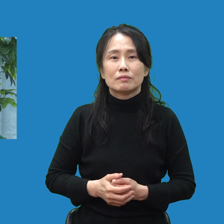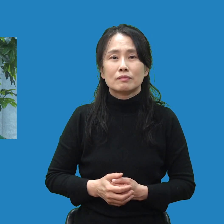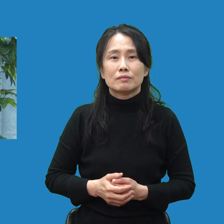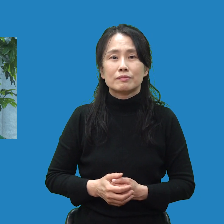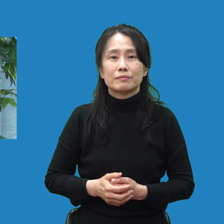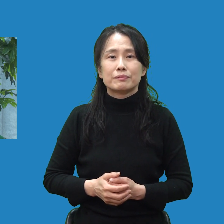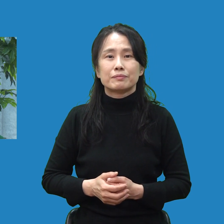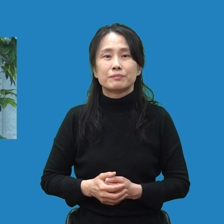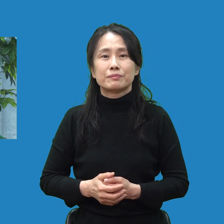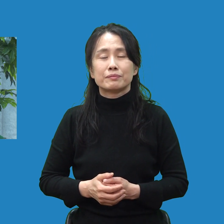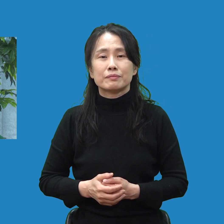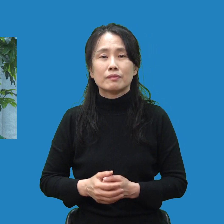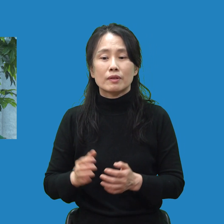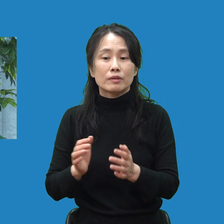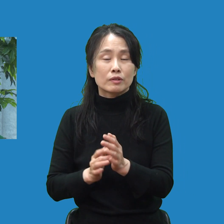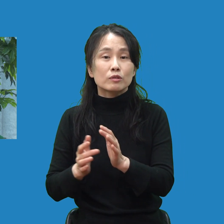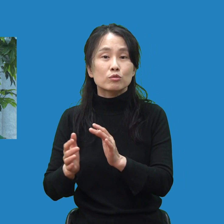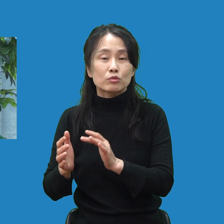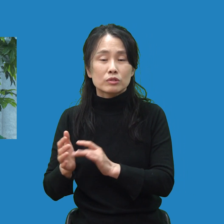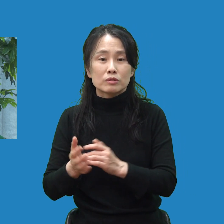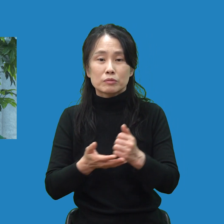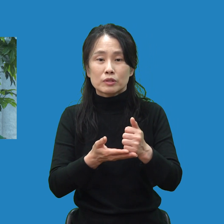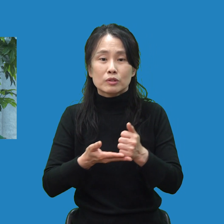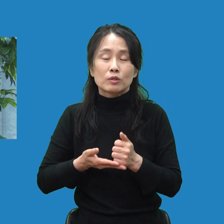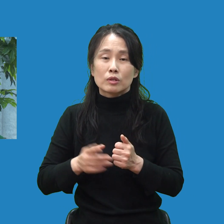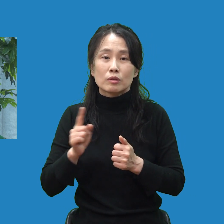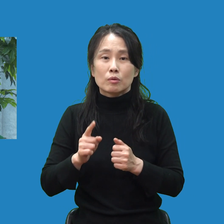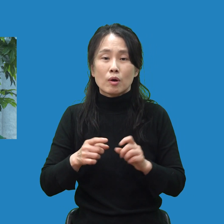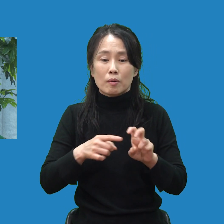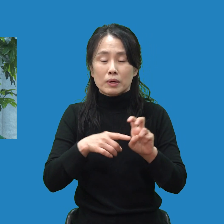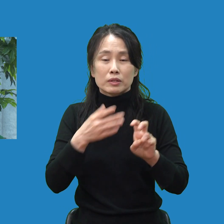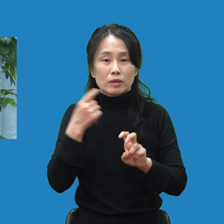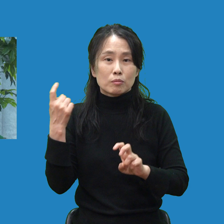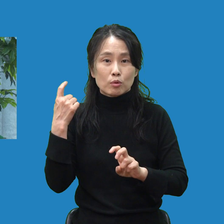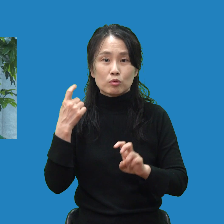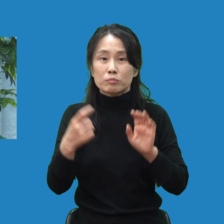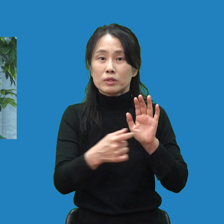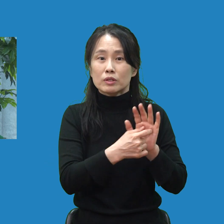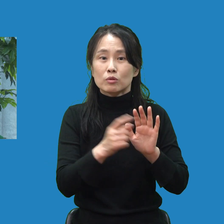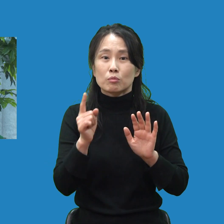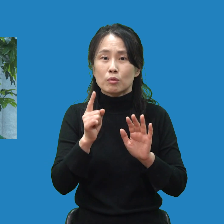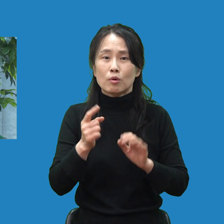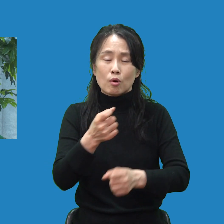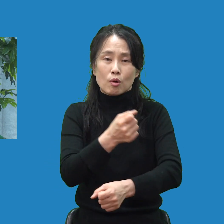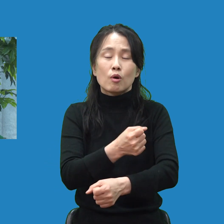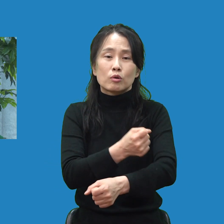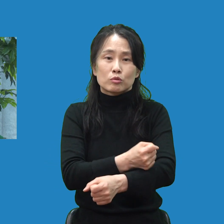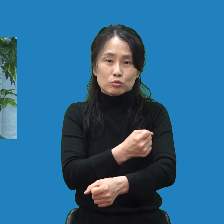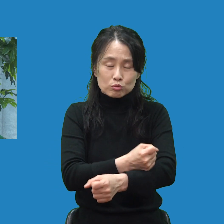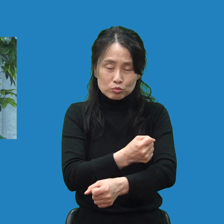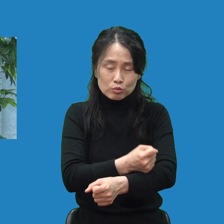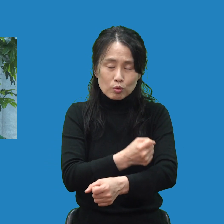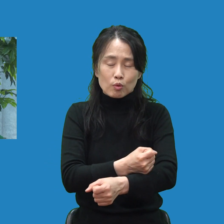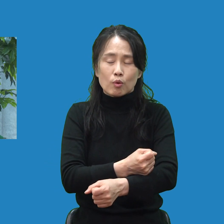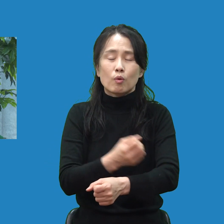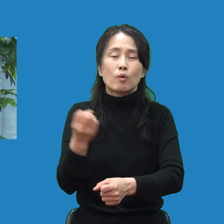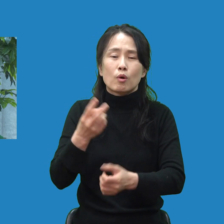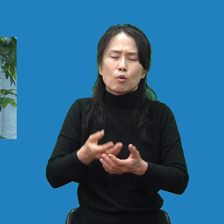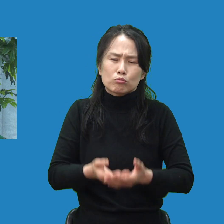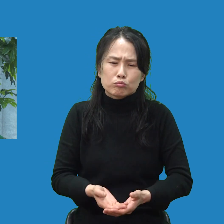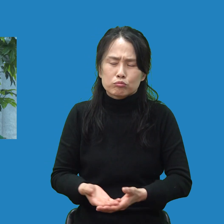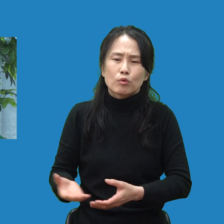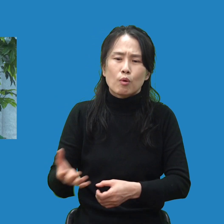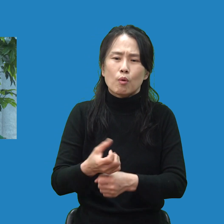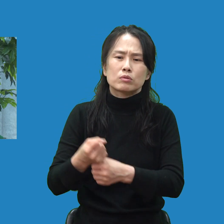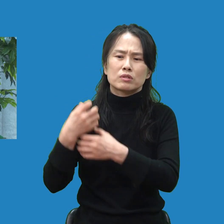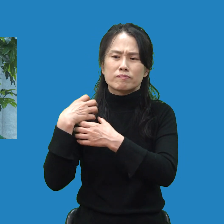예수님이 이런 초대를 하셨죠. 마태복음 11장에 수고하고 이 사건이 있기 전입니다. 무거운 짐진